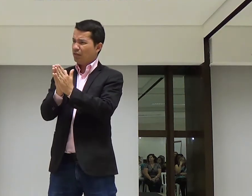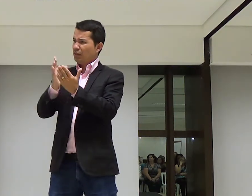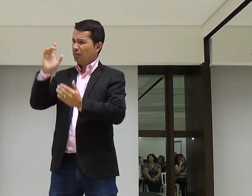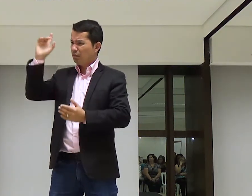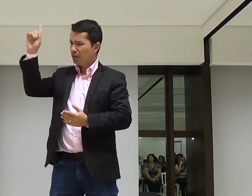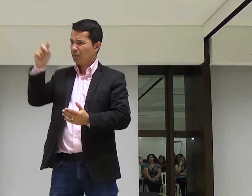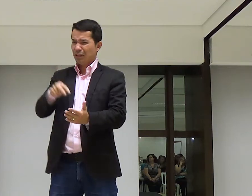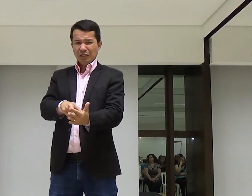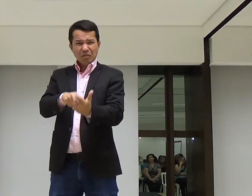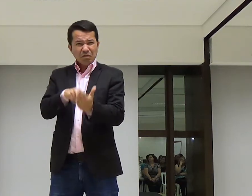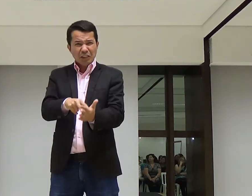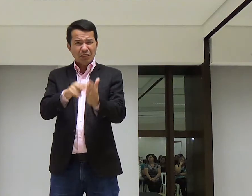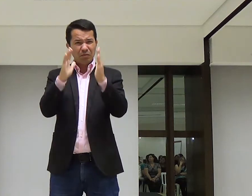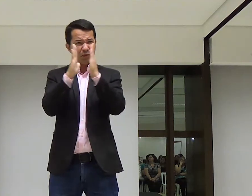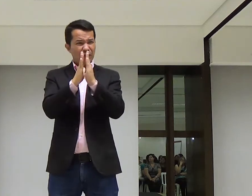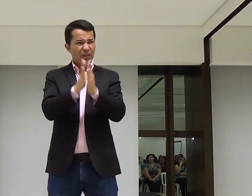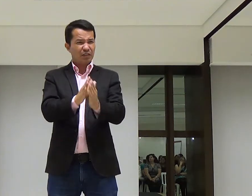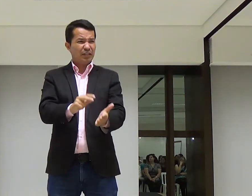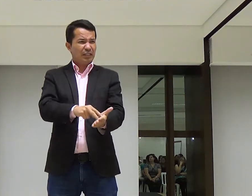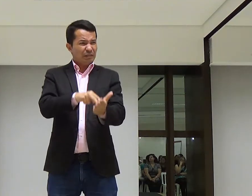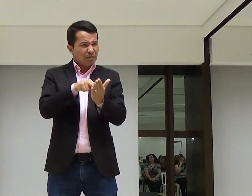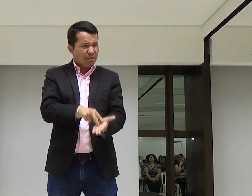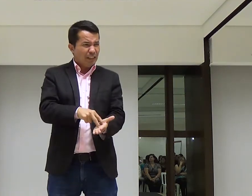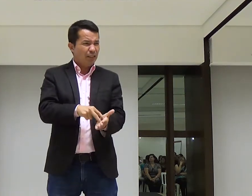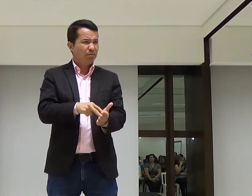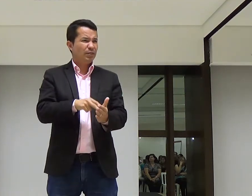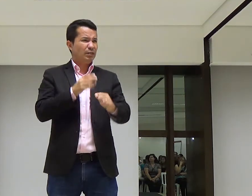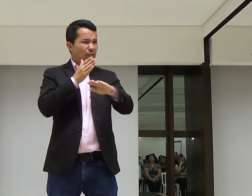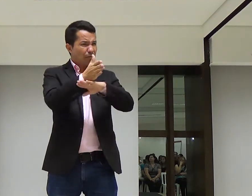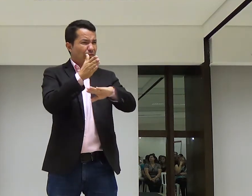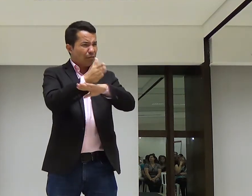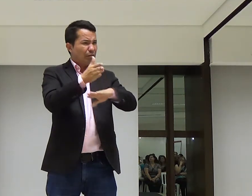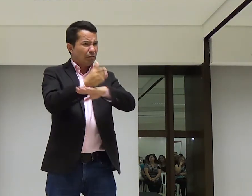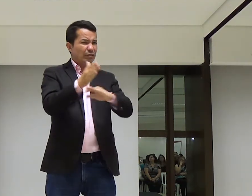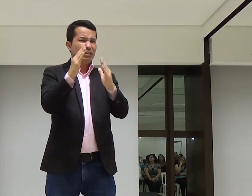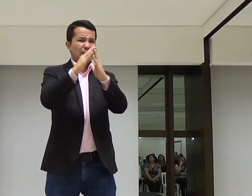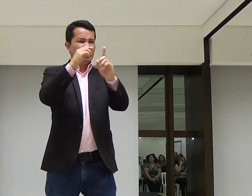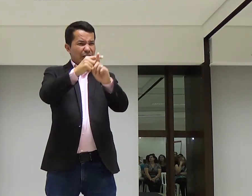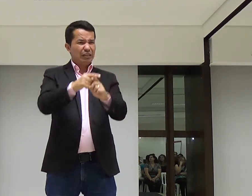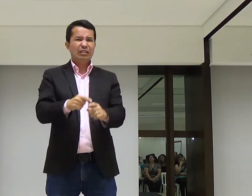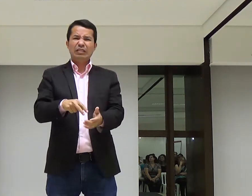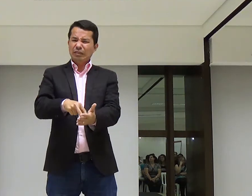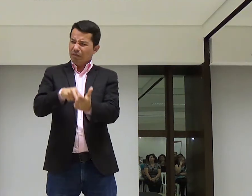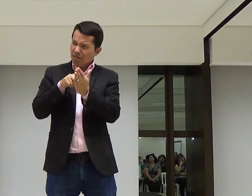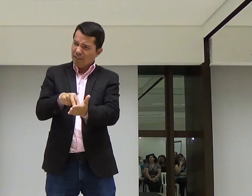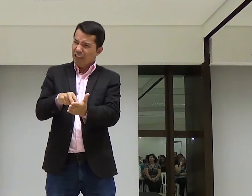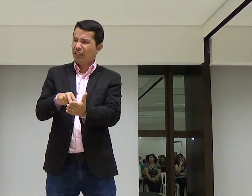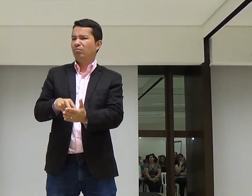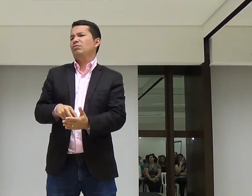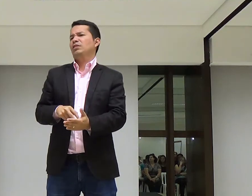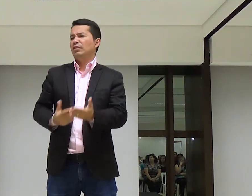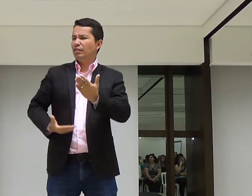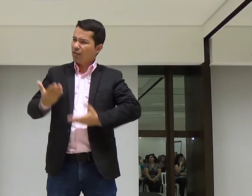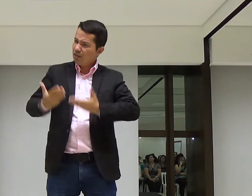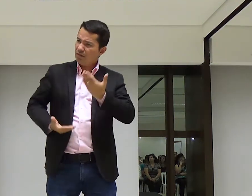não desiste. Lê a Bíblia, se mantém firme em oração, frequenta a igreja, se mantém